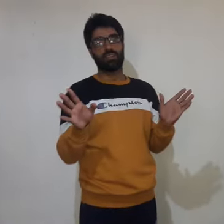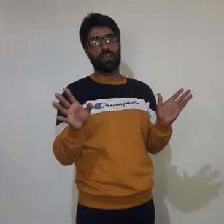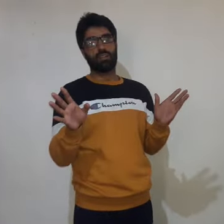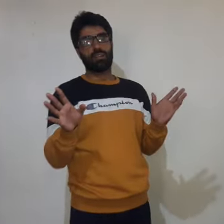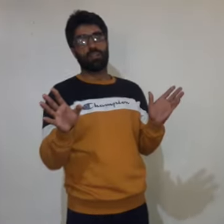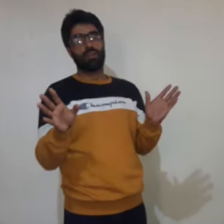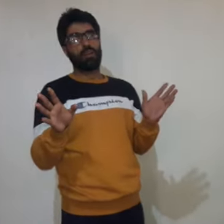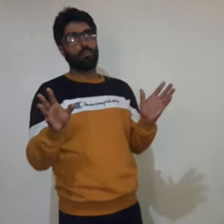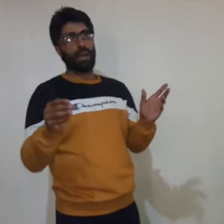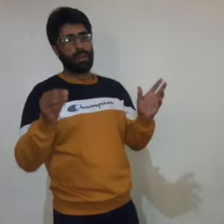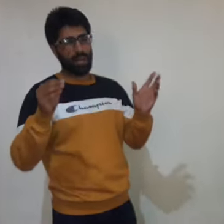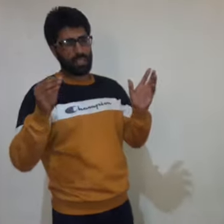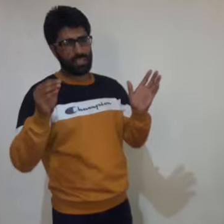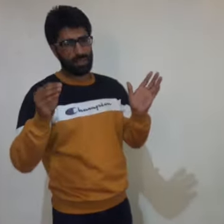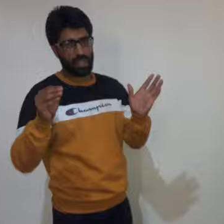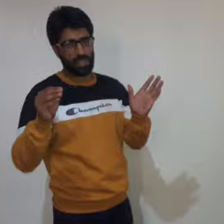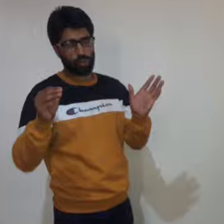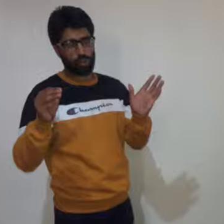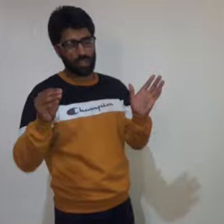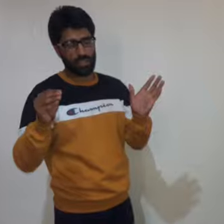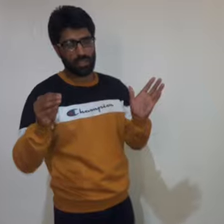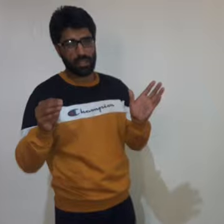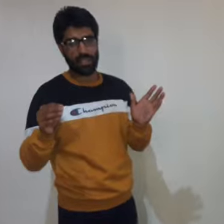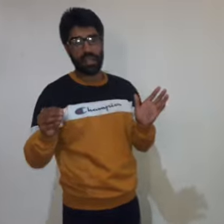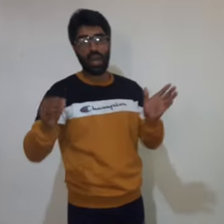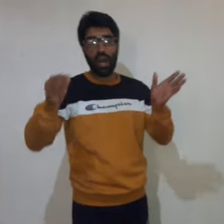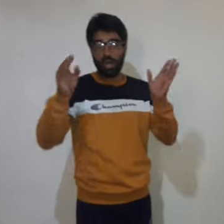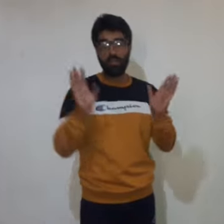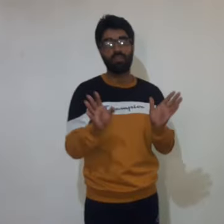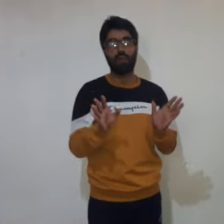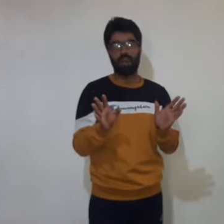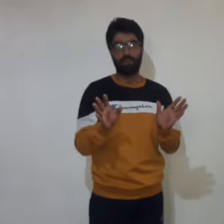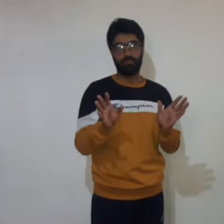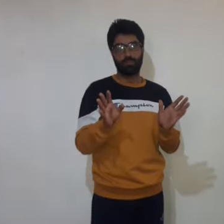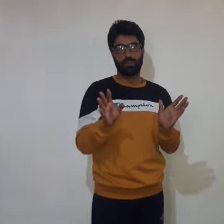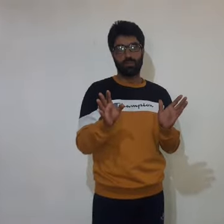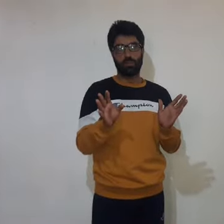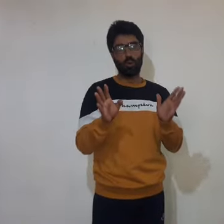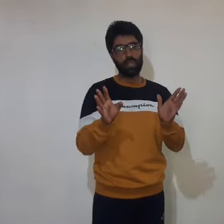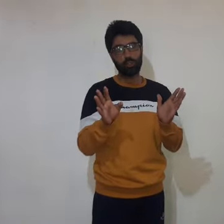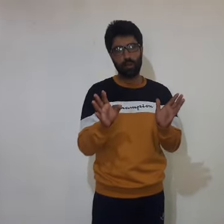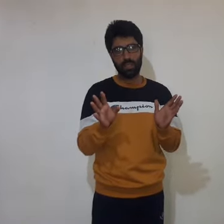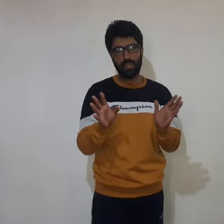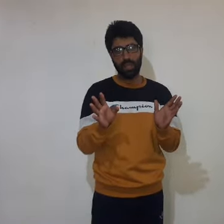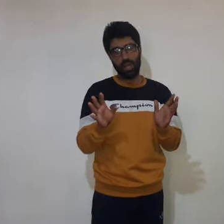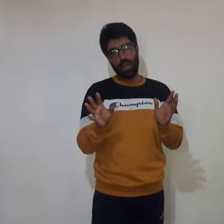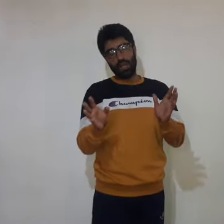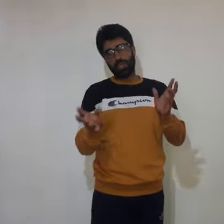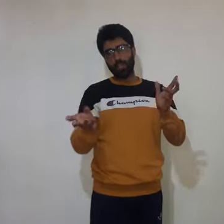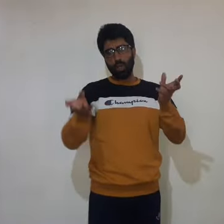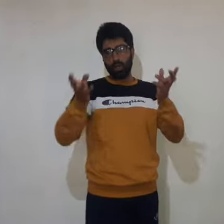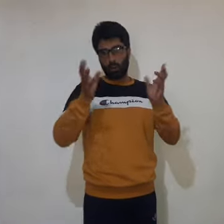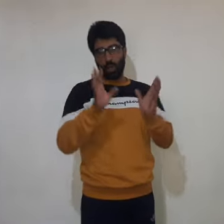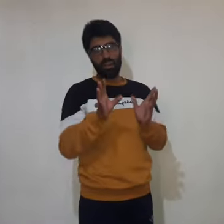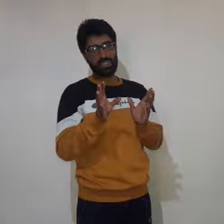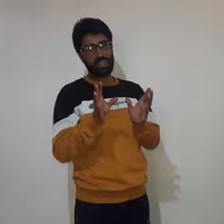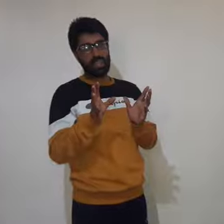है। पैंडेमिक डिजीज मीन्स स्टूडेंट्स ये एक आलमी वबा है। ओके स्टूडेंट्स, ये जो कोरोना वायरस है